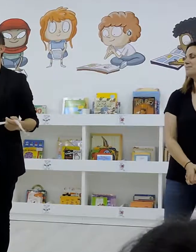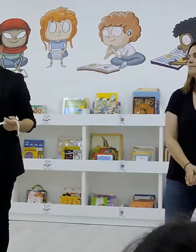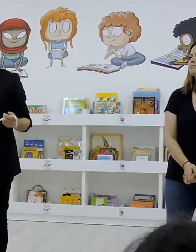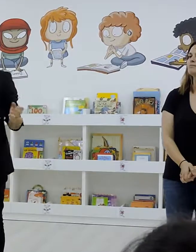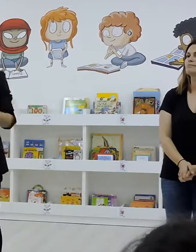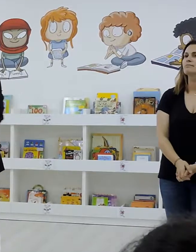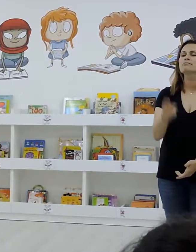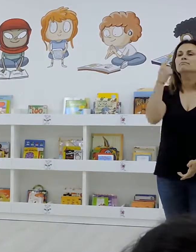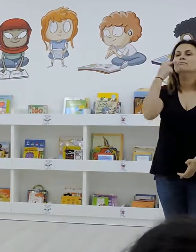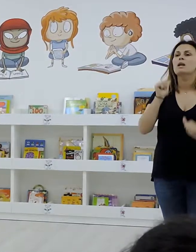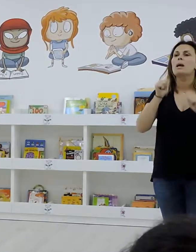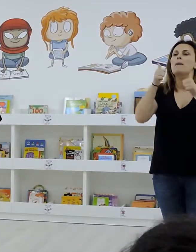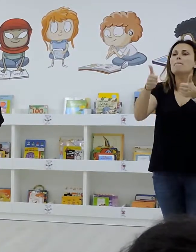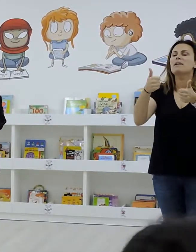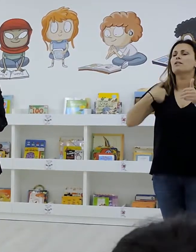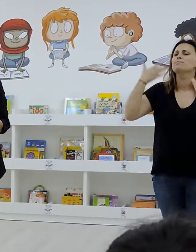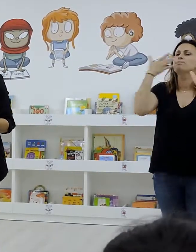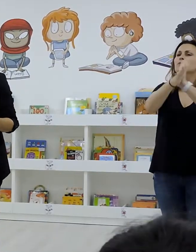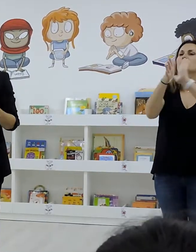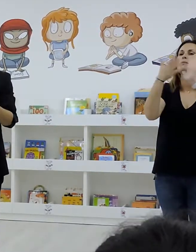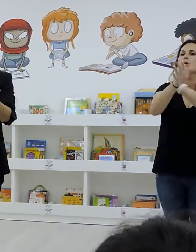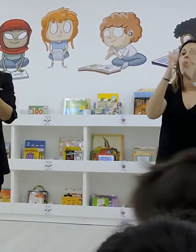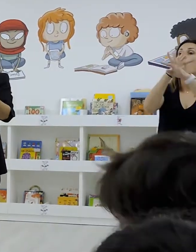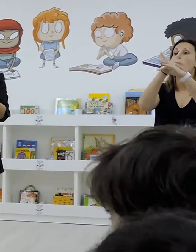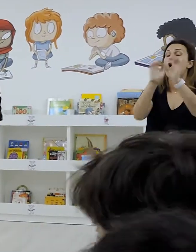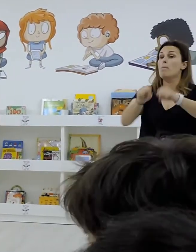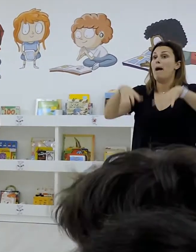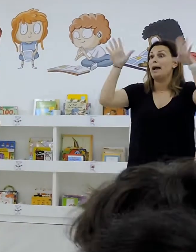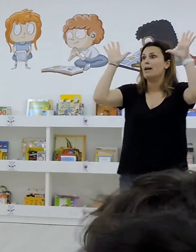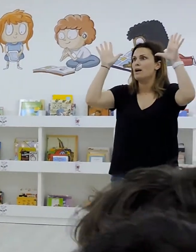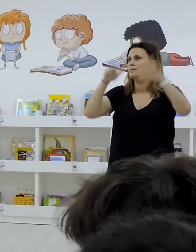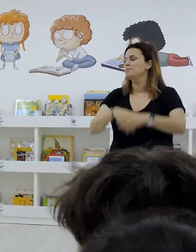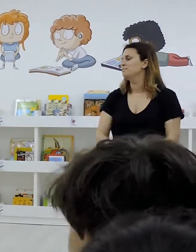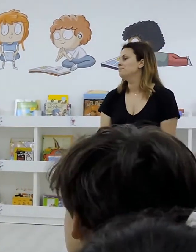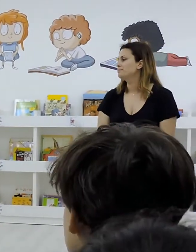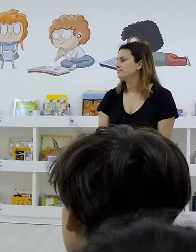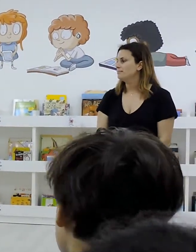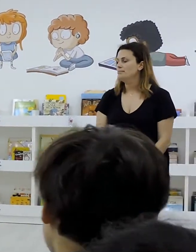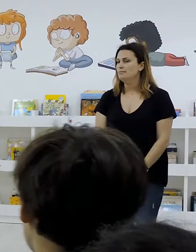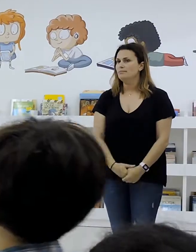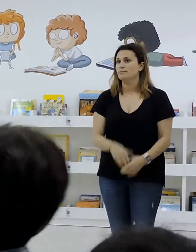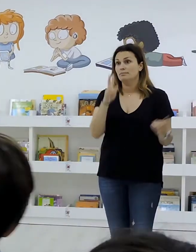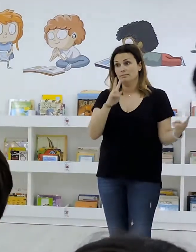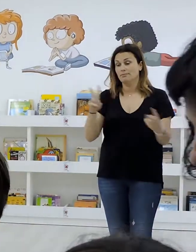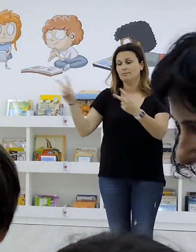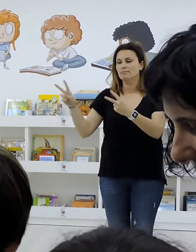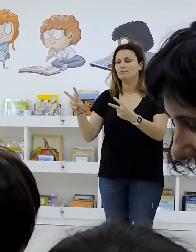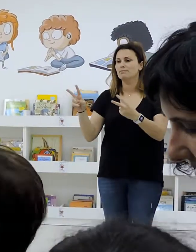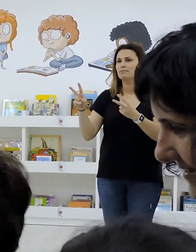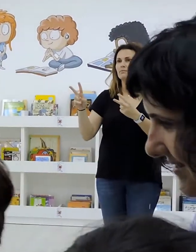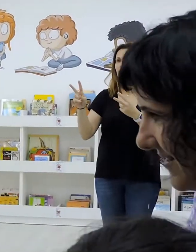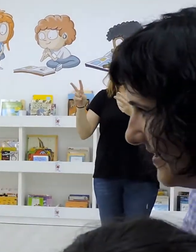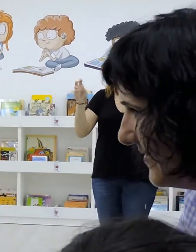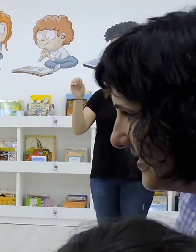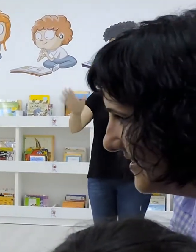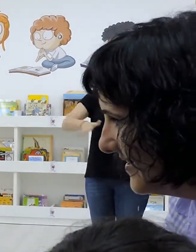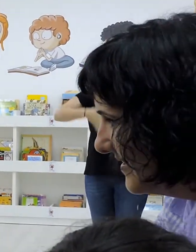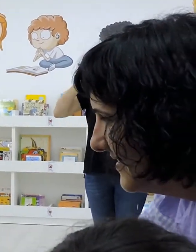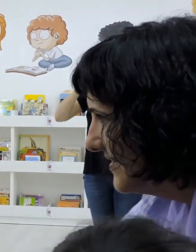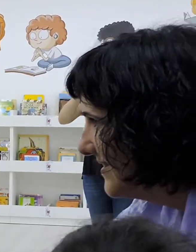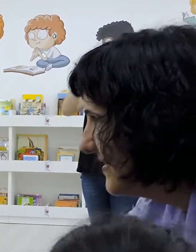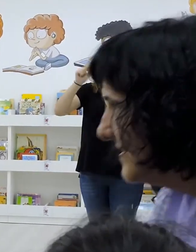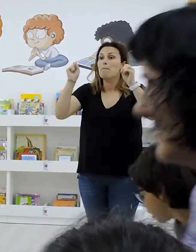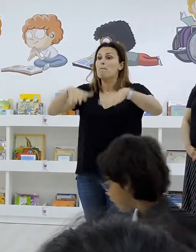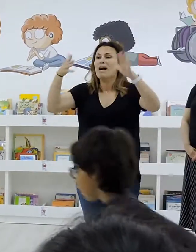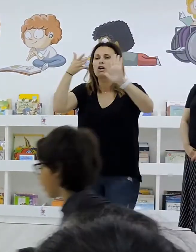Voy a empezar explicando el juego de magia, ¿vale? Aquí está. Los magos nunca explicamos nuestros